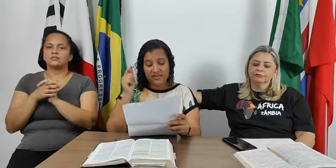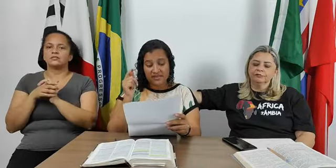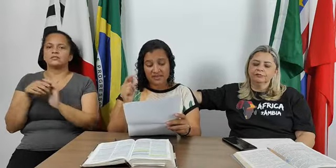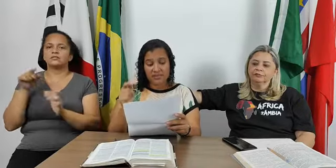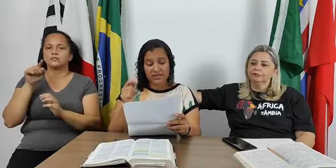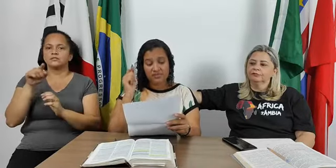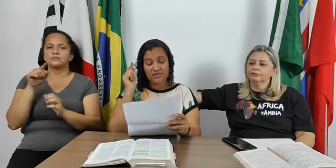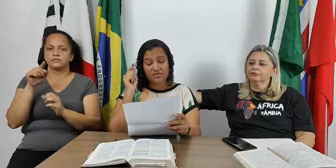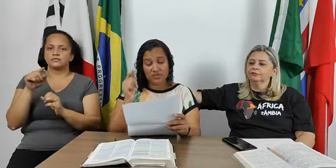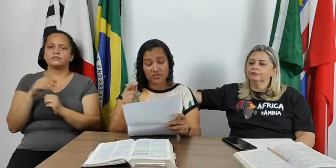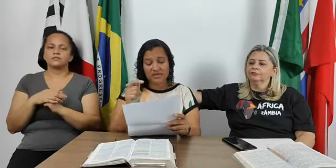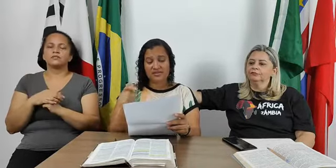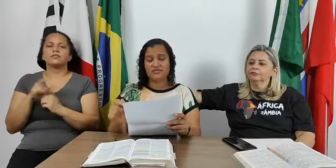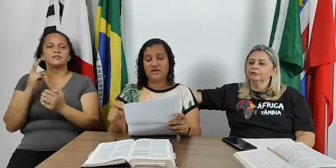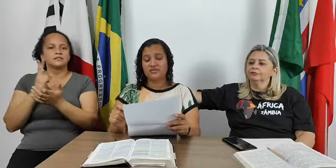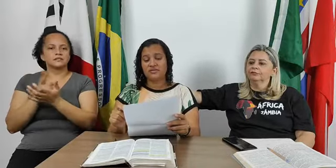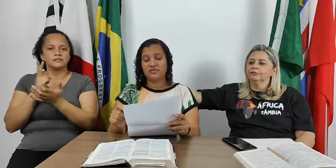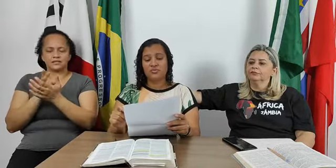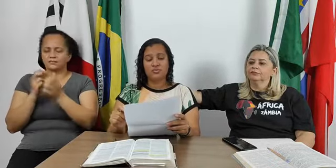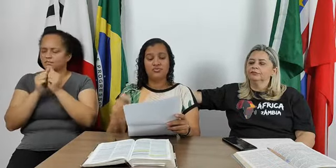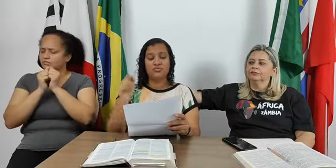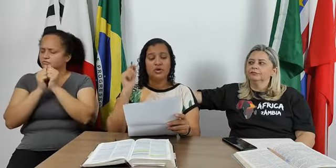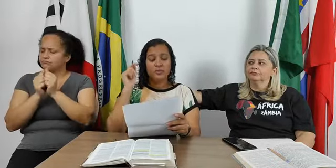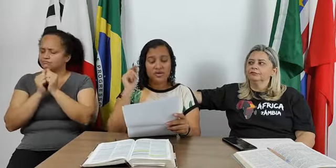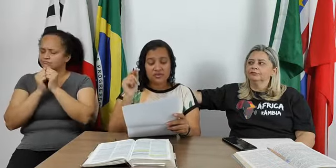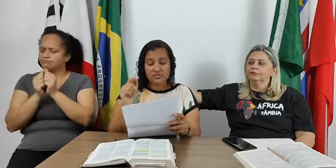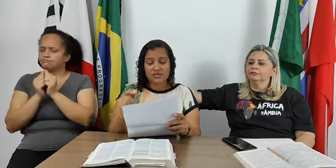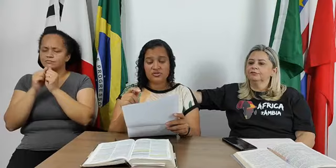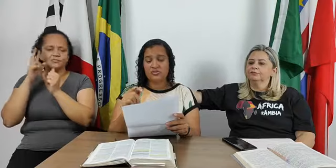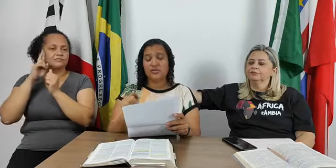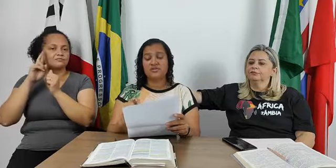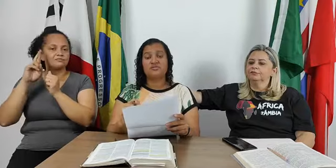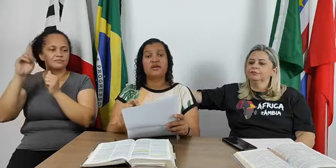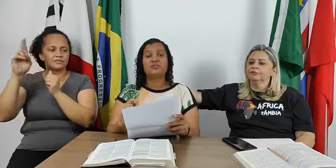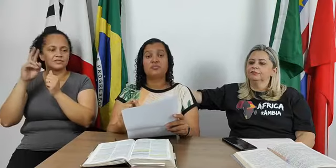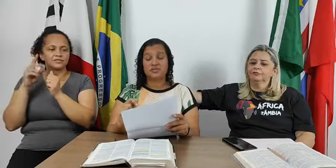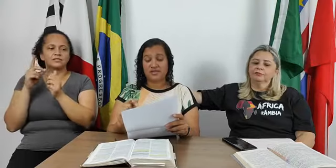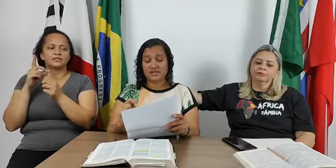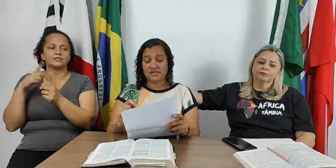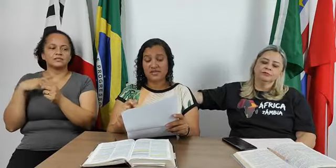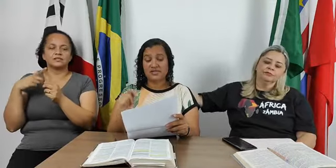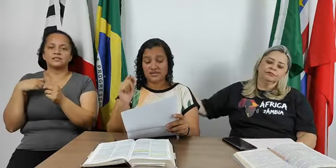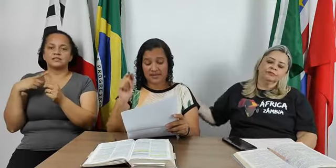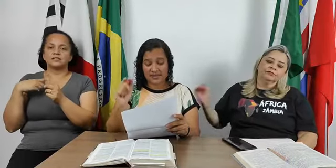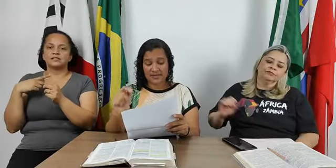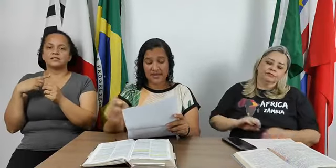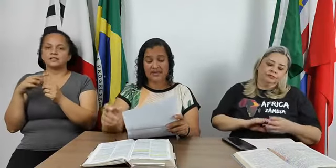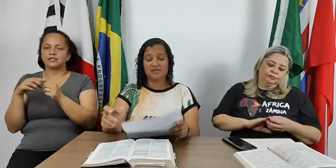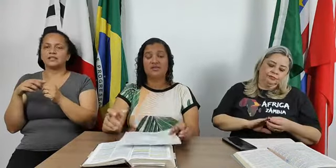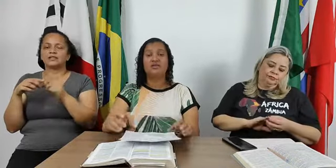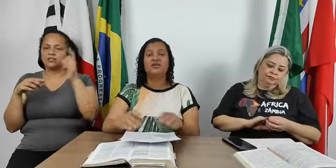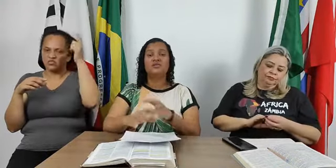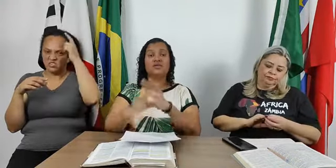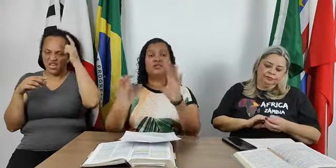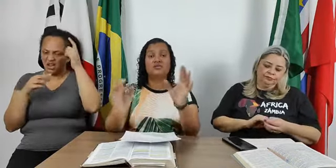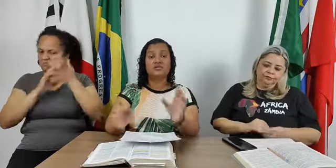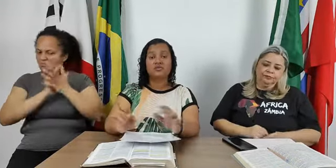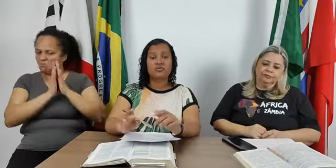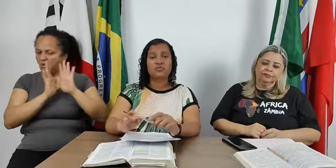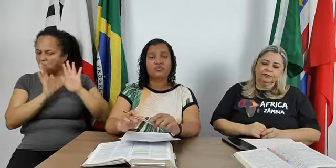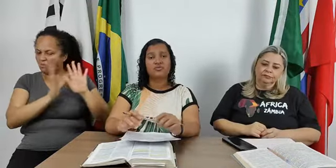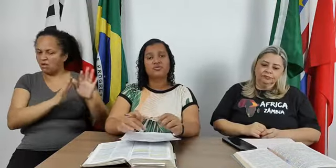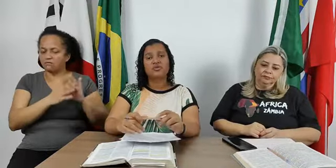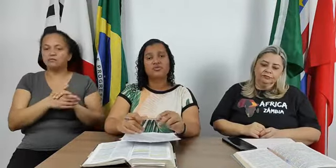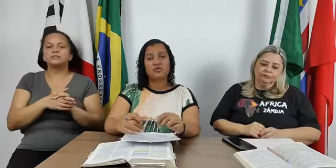você seja preservado desse mundo, para que você seja preservado da apostasia de Satanás e tantas